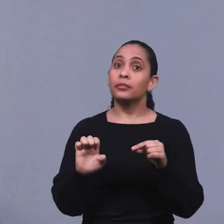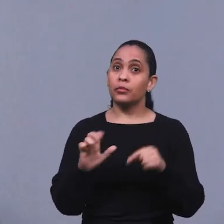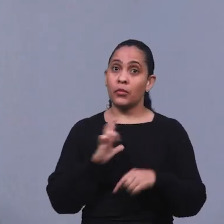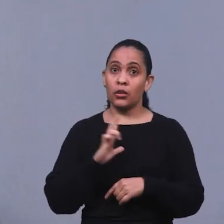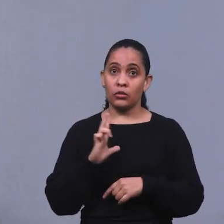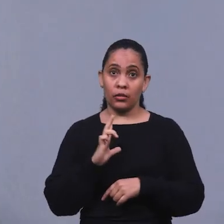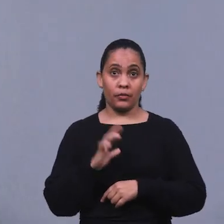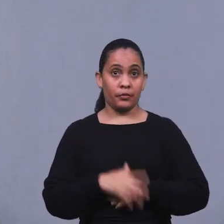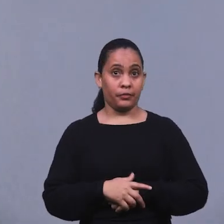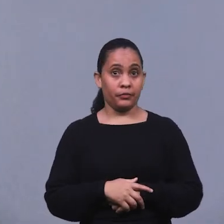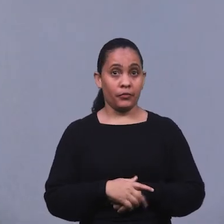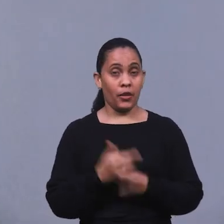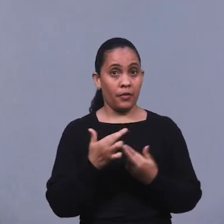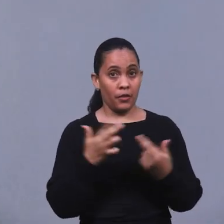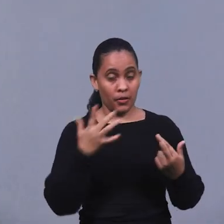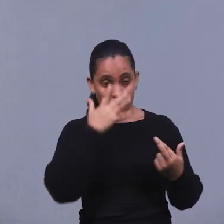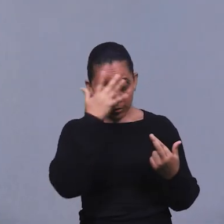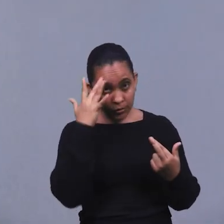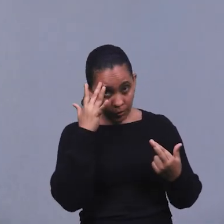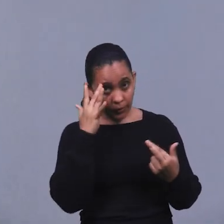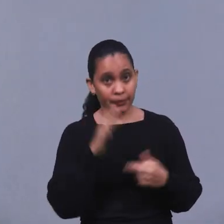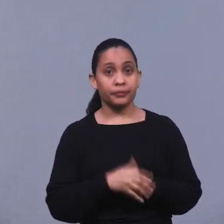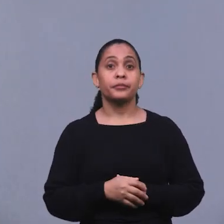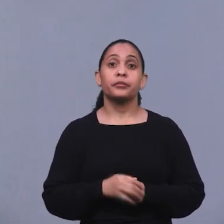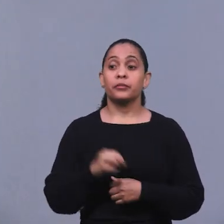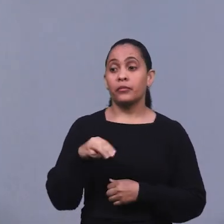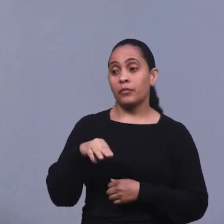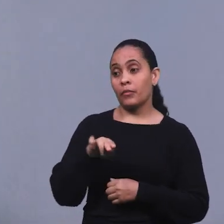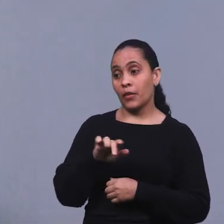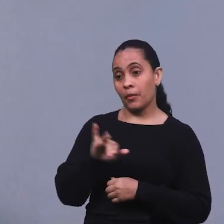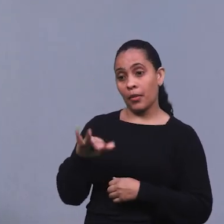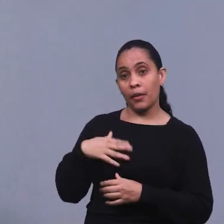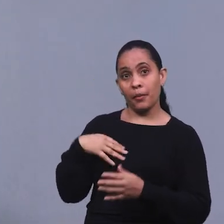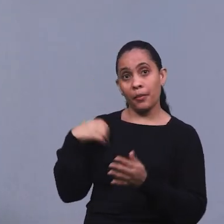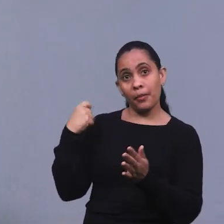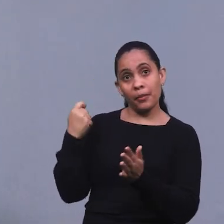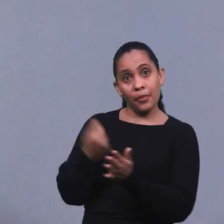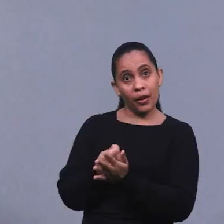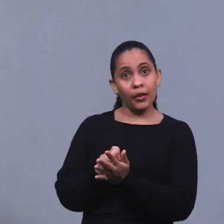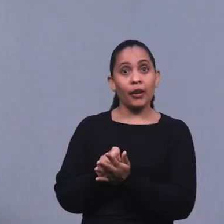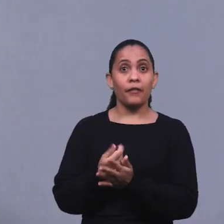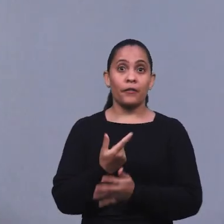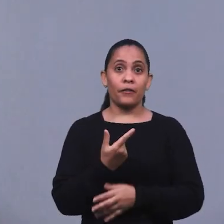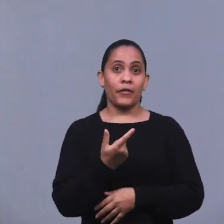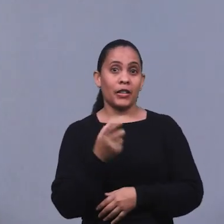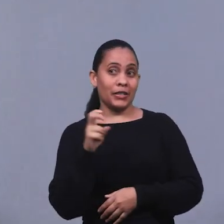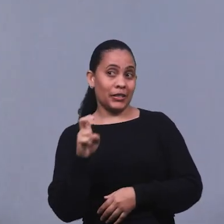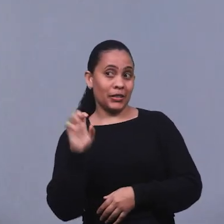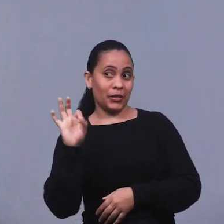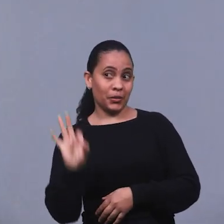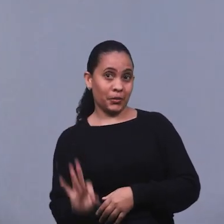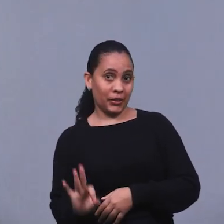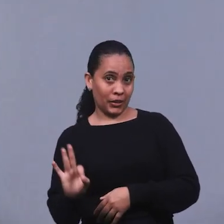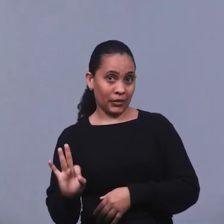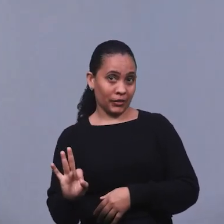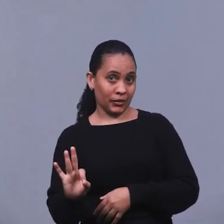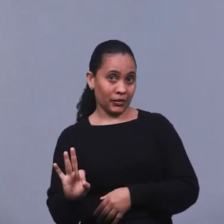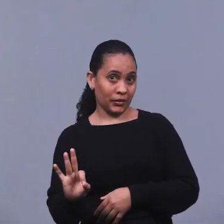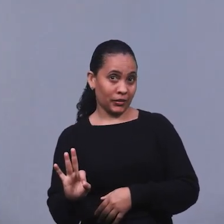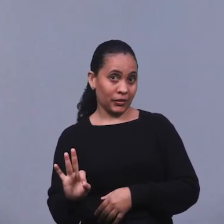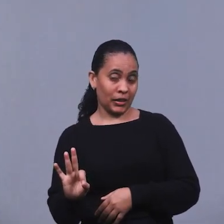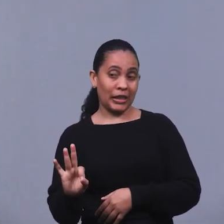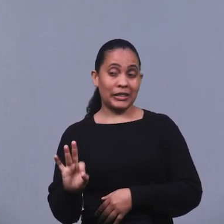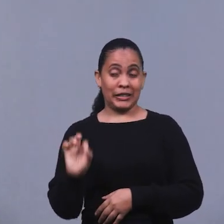individual, Sim. que muitos optam por fazer o MEI porque a contribuição não é de 11% nem de 20%, é de 5%. Sim. Então